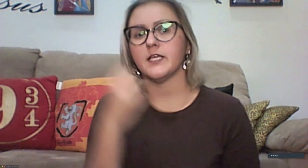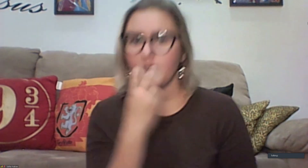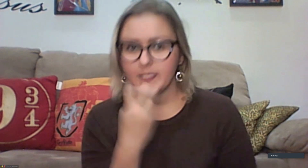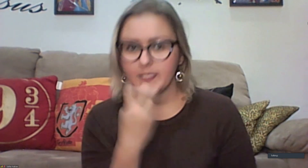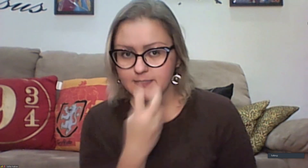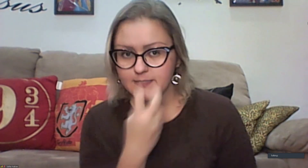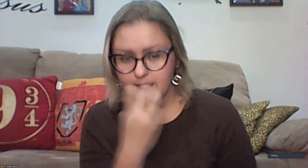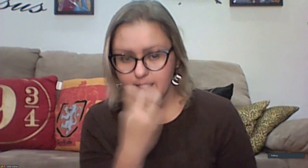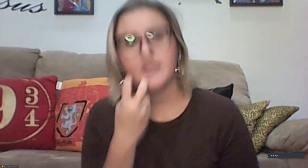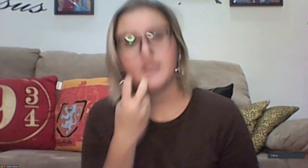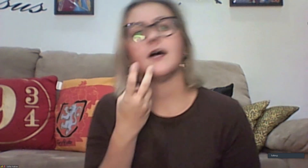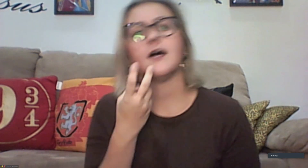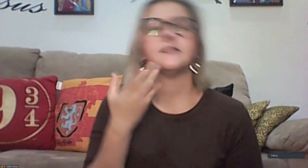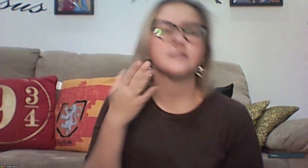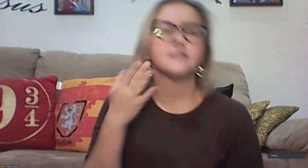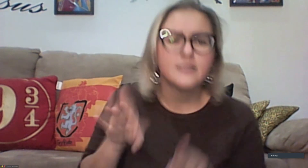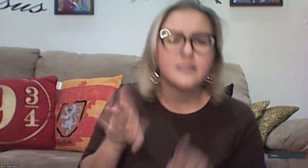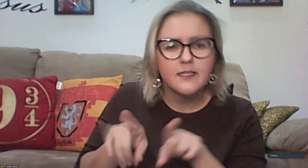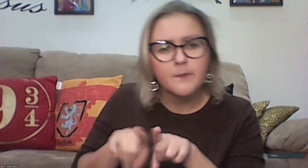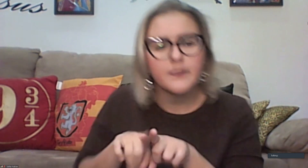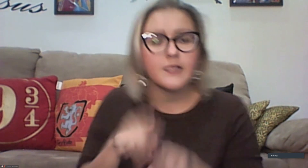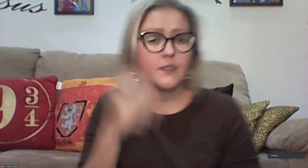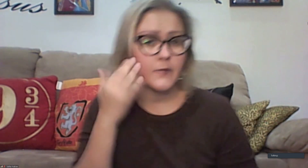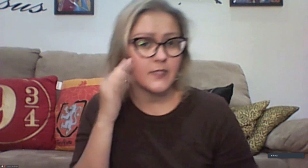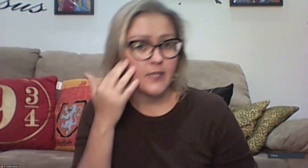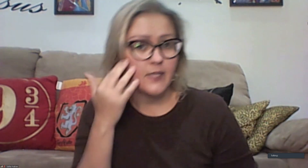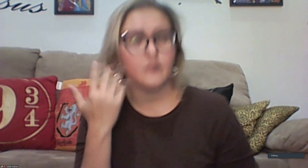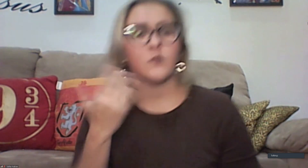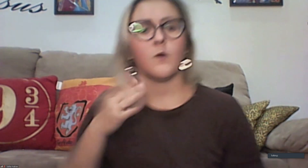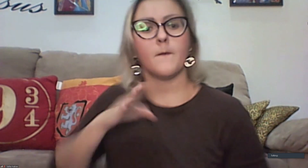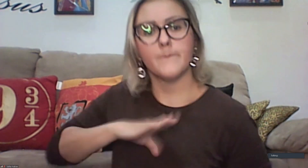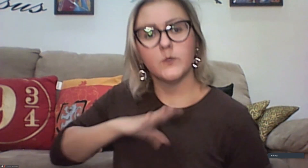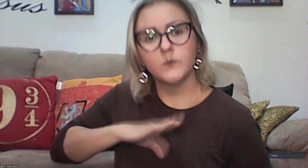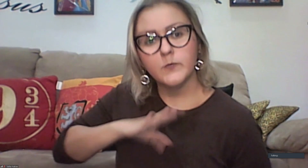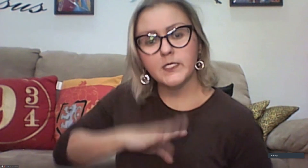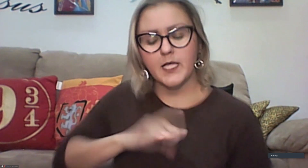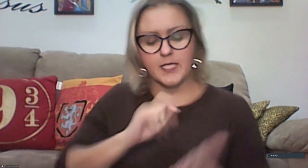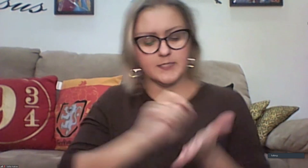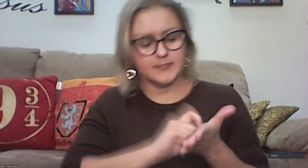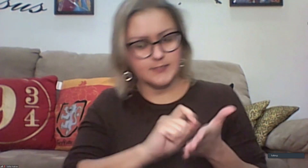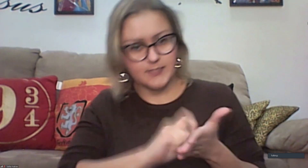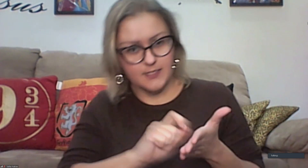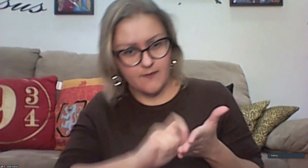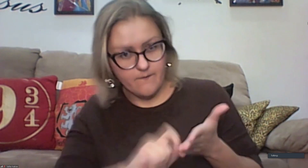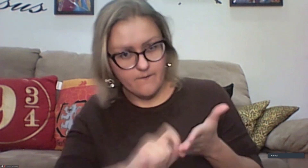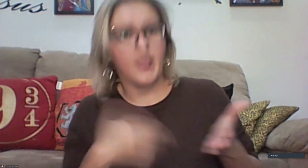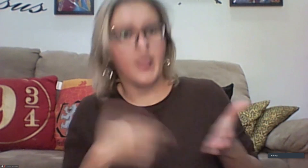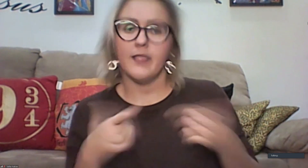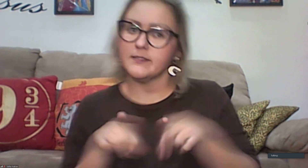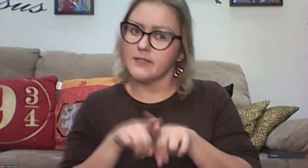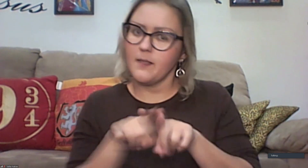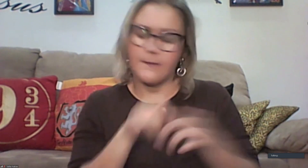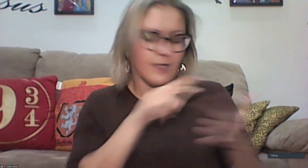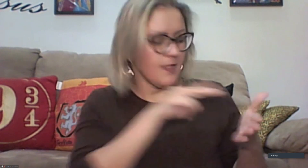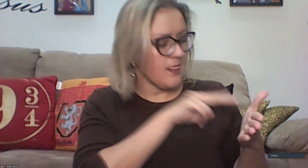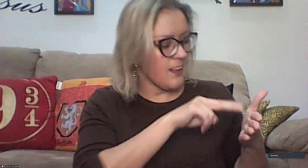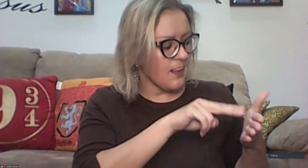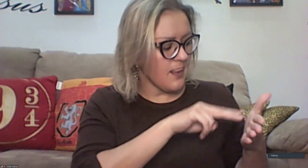e tem que entender que quando ele escreve língua portuguesa, ele escreve de uma maneira diferente, mas que a gente precisa